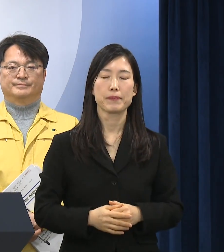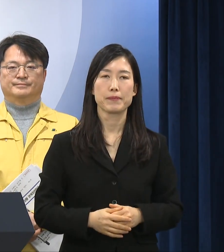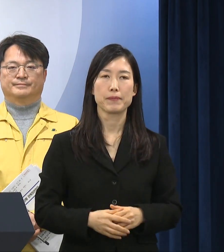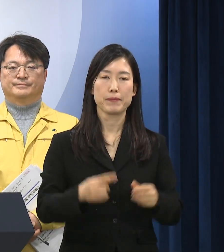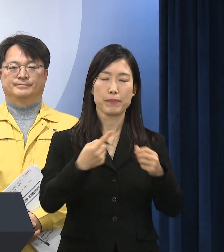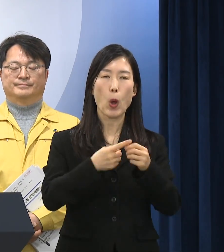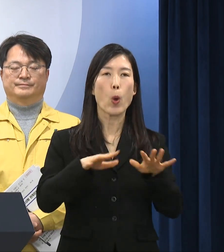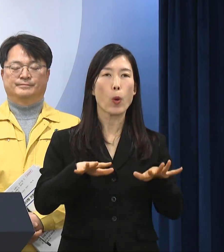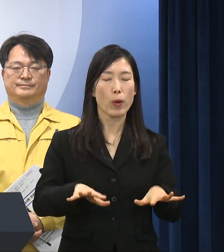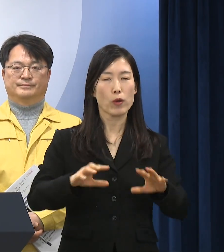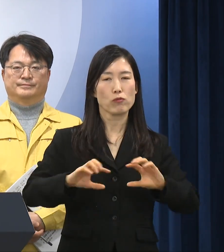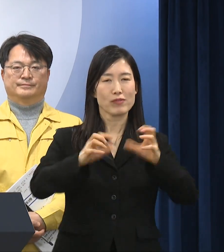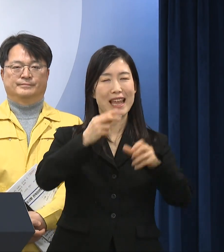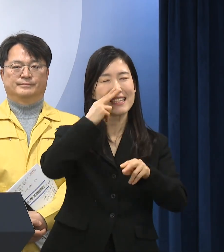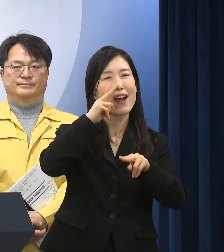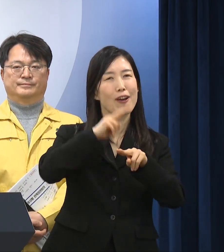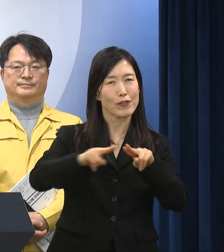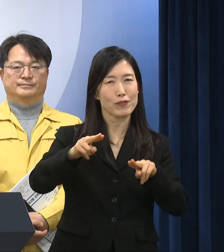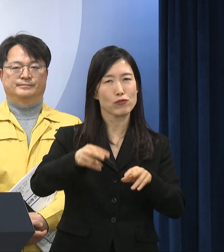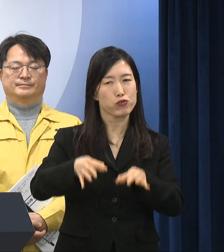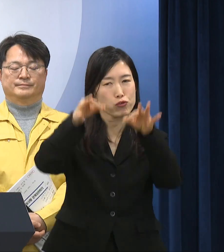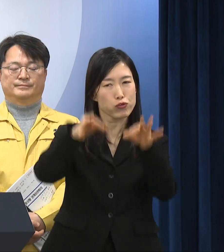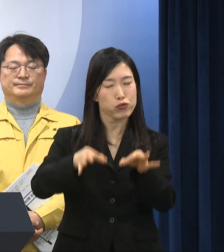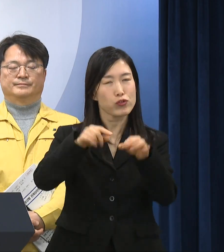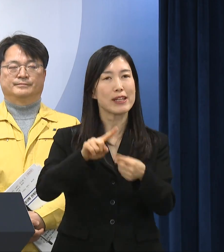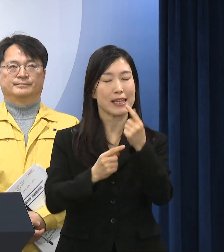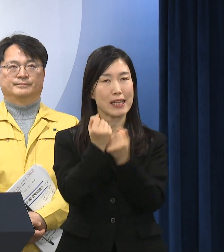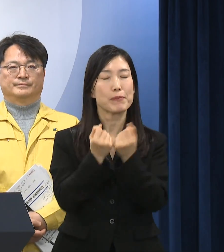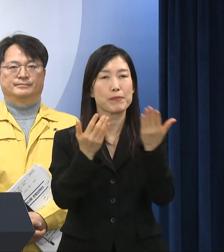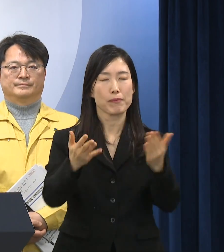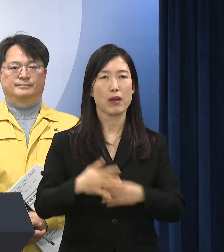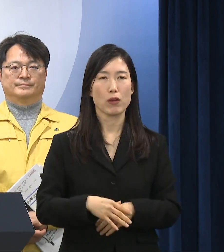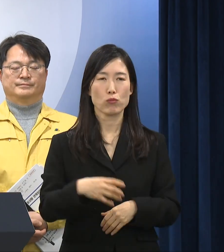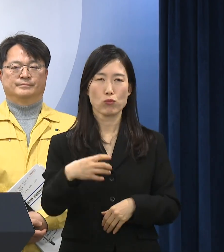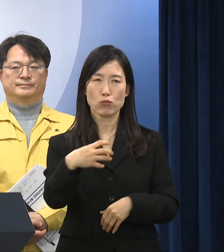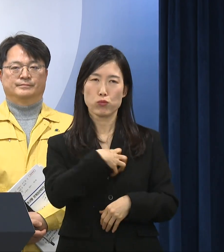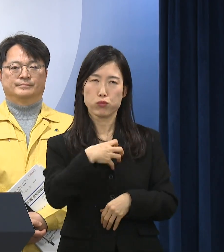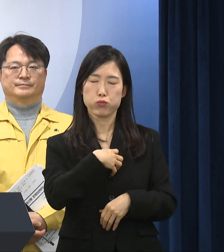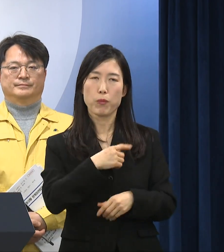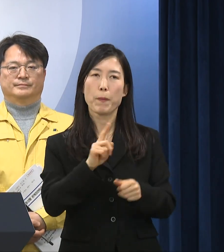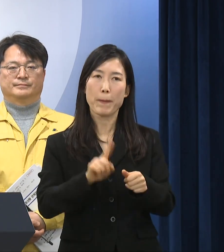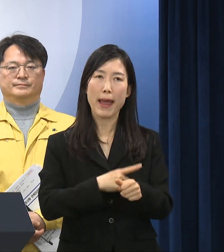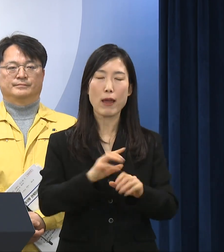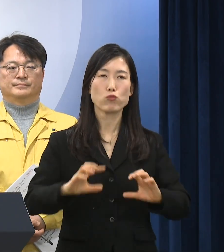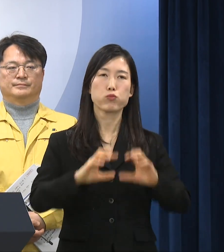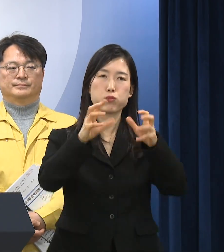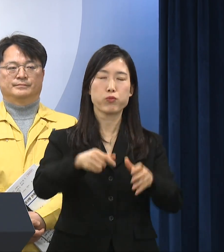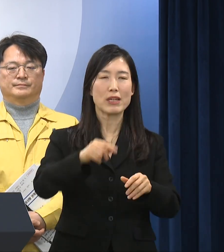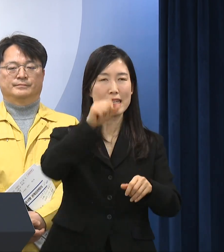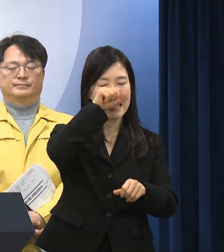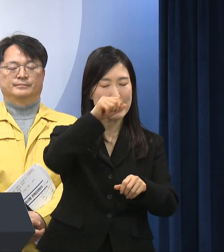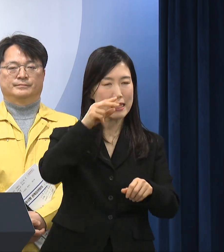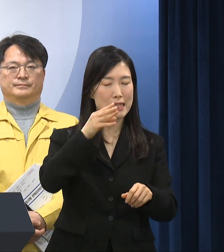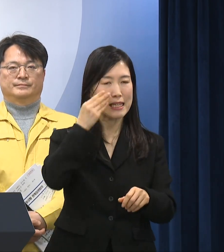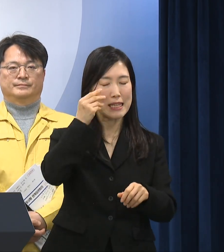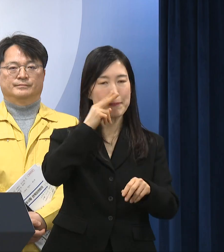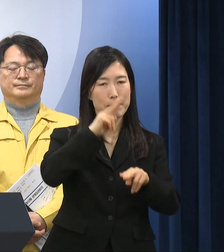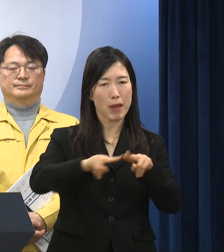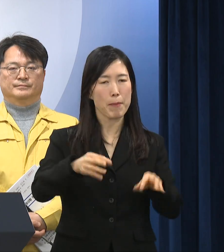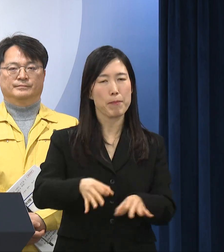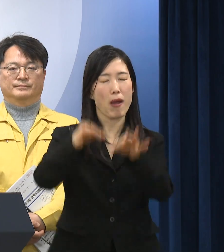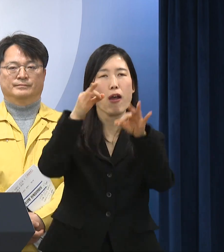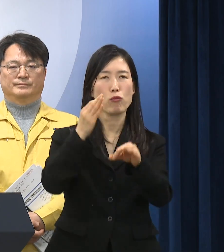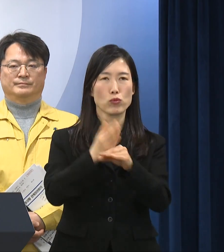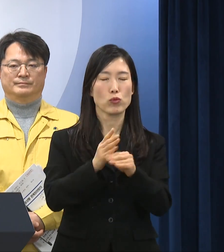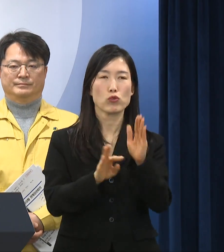먼저 오늘 국제에너지 시장 관련 동향입니다. 리스크 프리미엄의 확대로 국제 유가가 상승하는 모습입니다. 당초